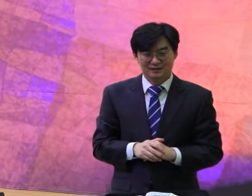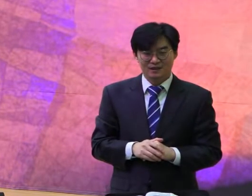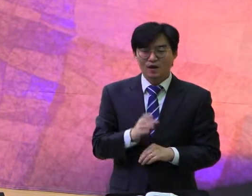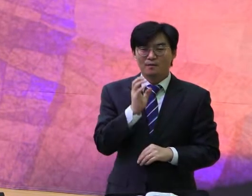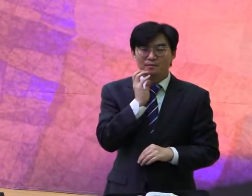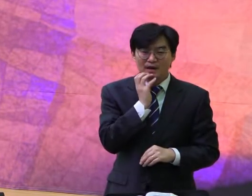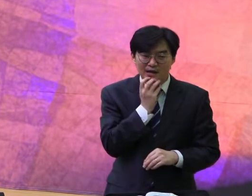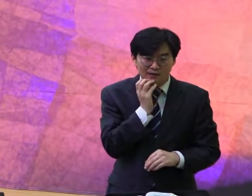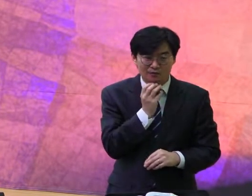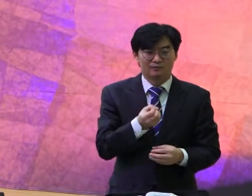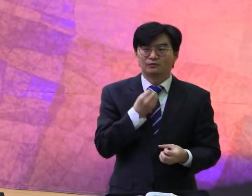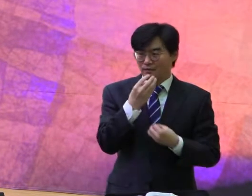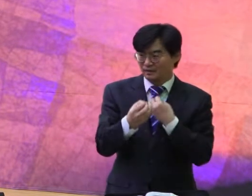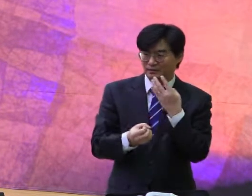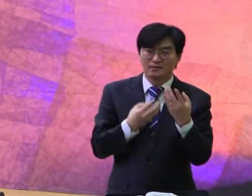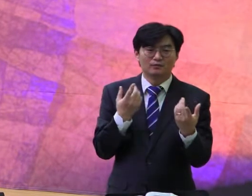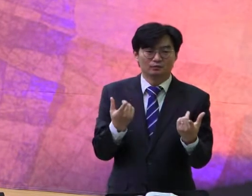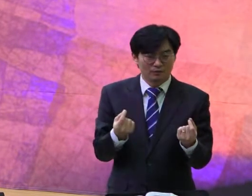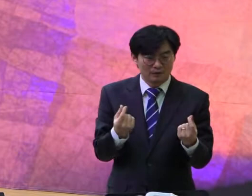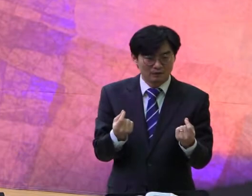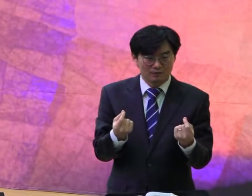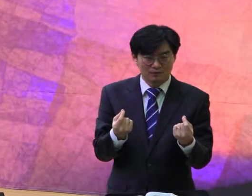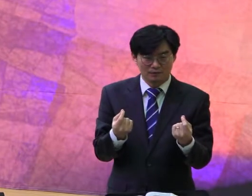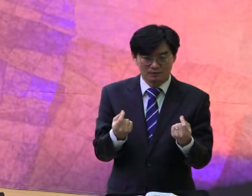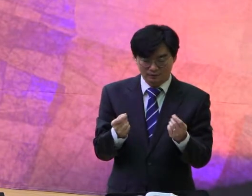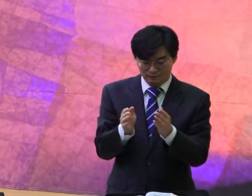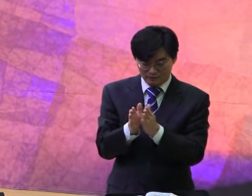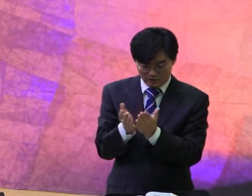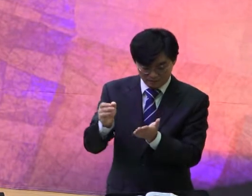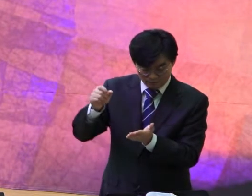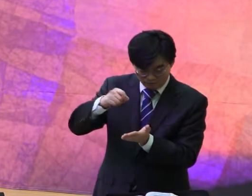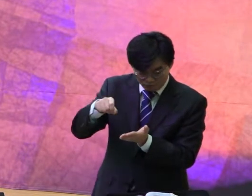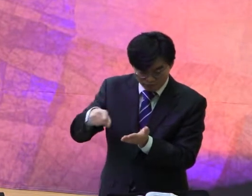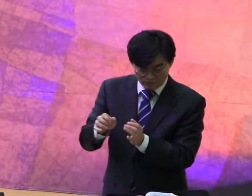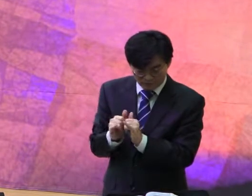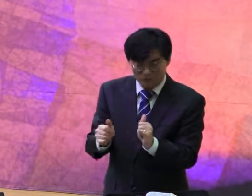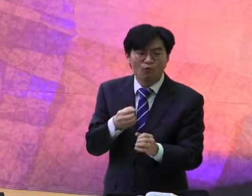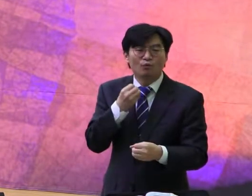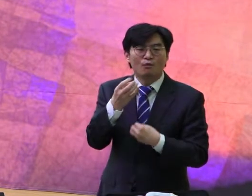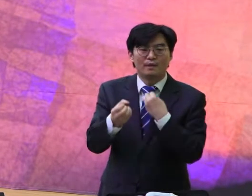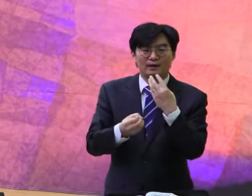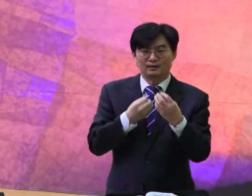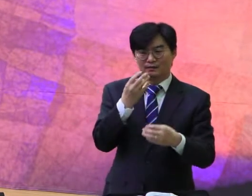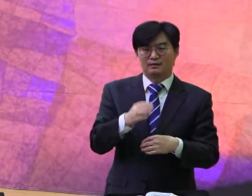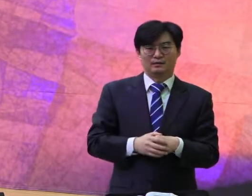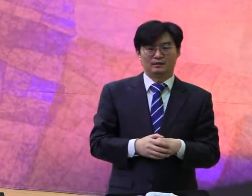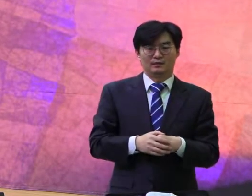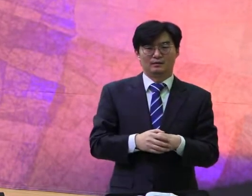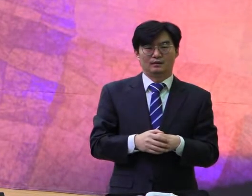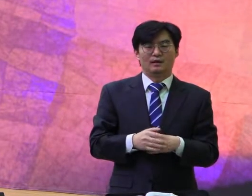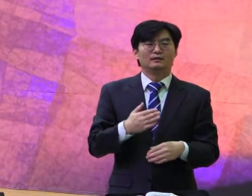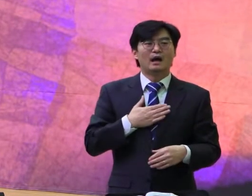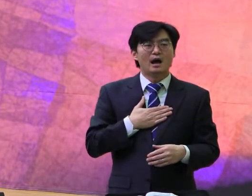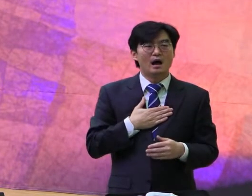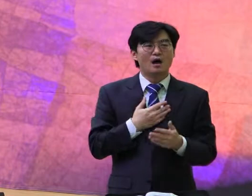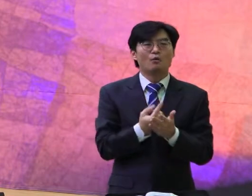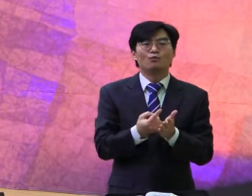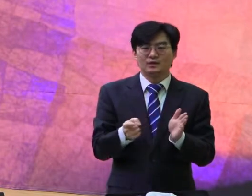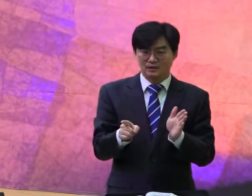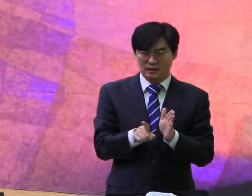베드로도 그렇게 얘기했을 것이고 히브리서 기자가 그렇게 이야기합니다. 그 복음을 전했습니다. 나를 위해 십자가를